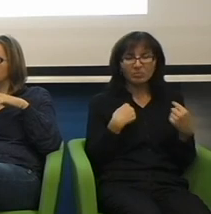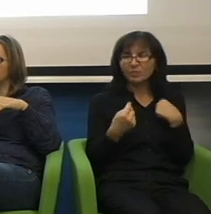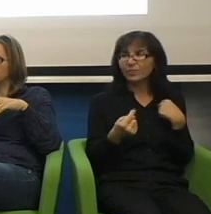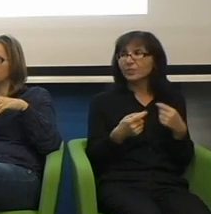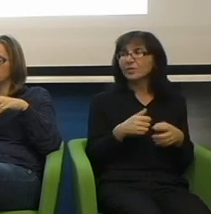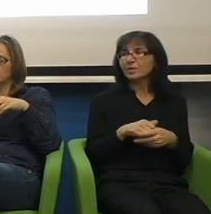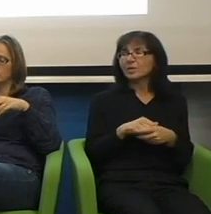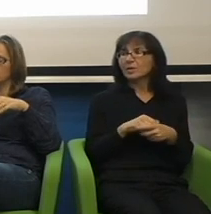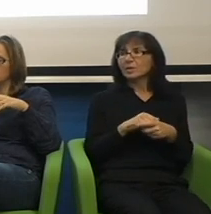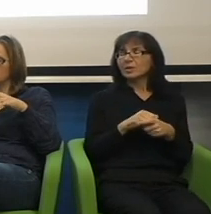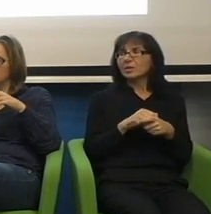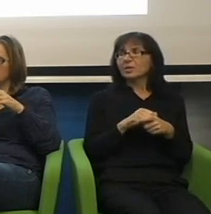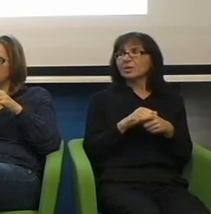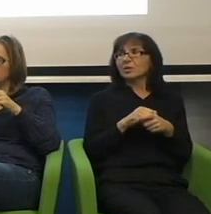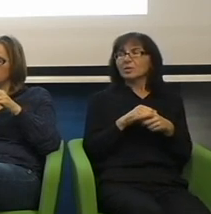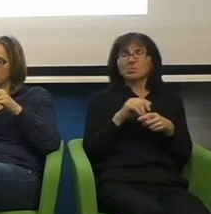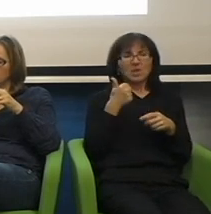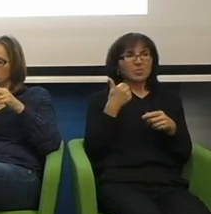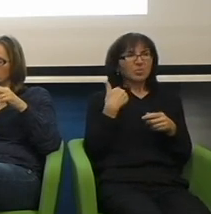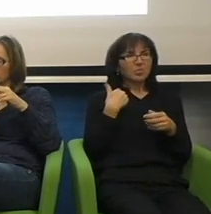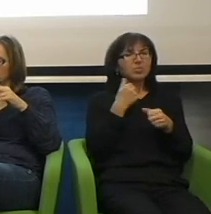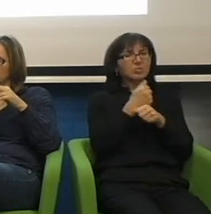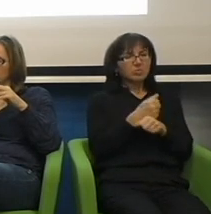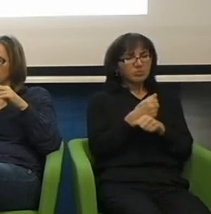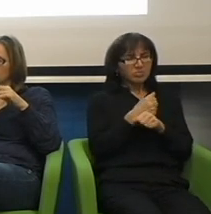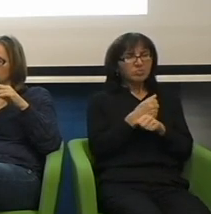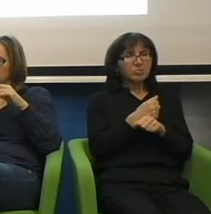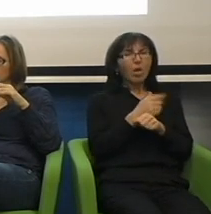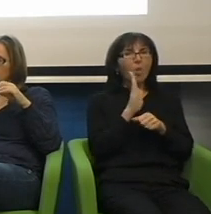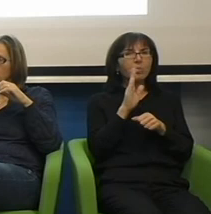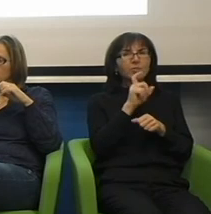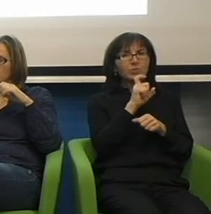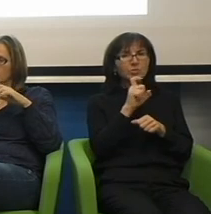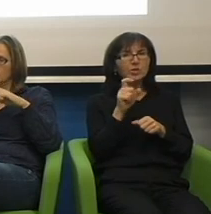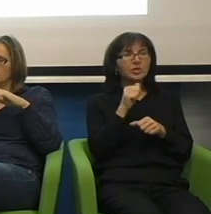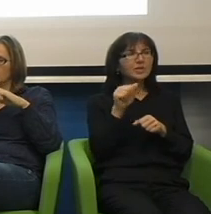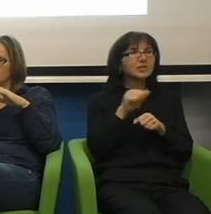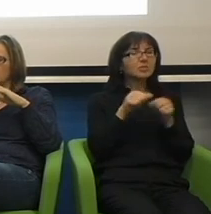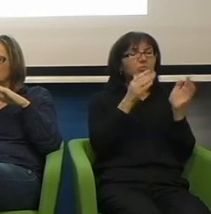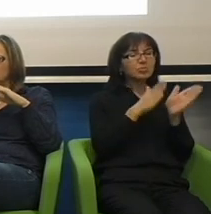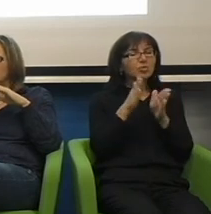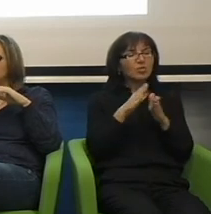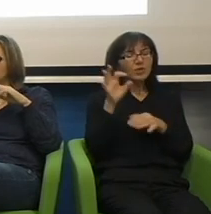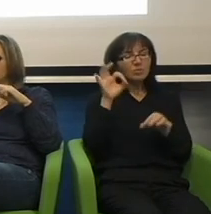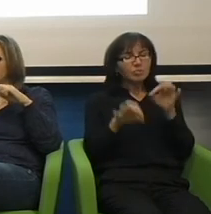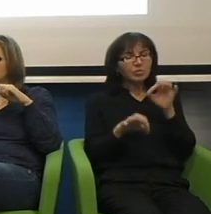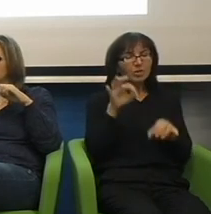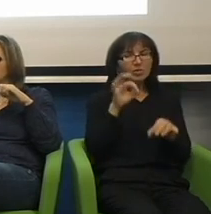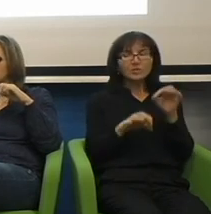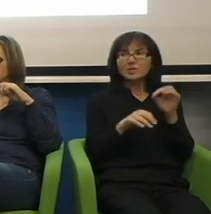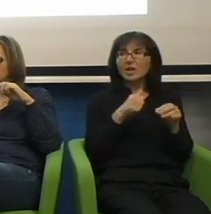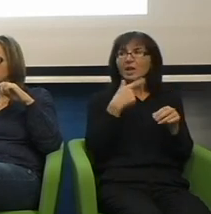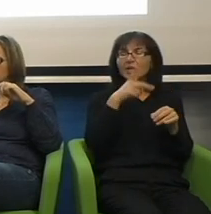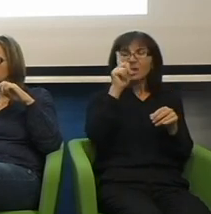najpierw jest gołdapiat, czyli internowanie, wypuszczają ją, ale już w tym czasie jest przecież przygotowywany proces i to rzeczywiście... No, na kilka miesięcy po